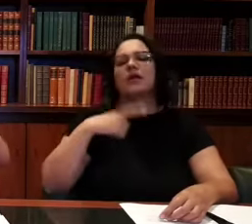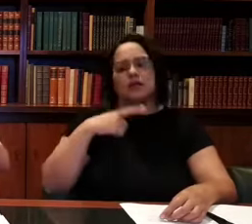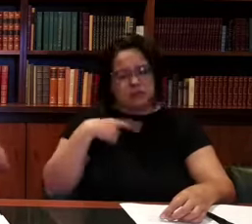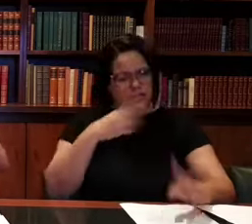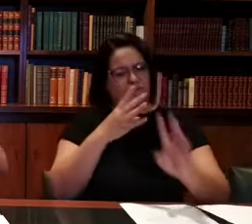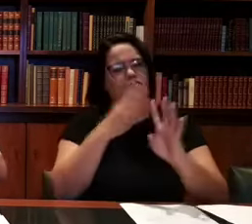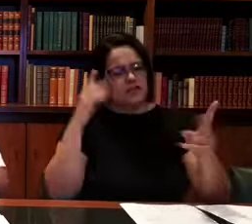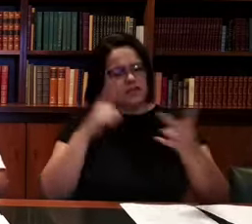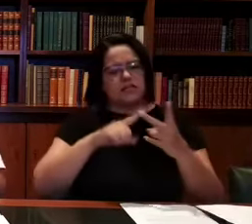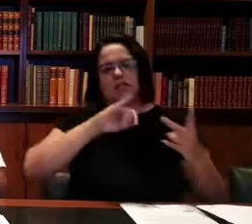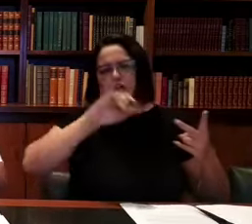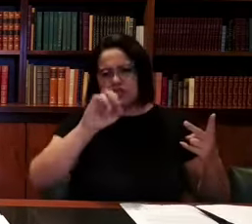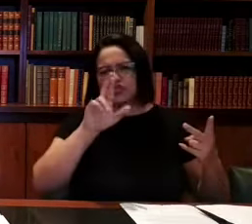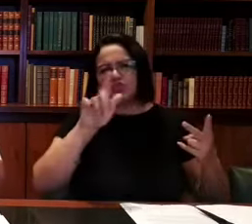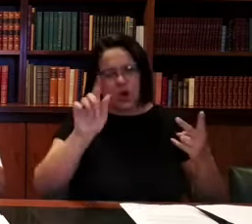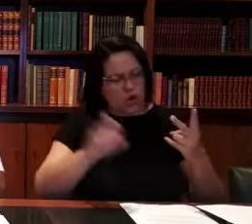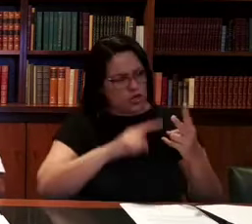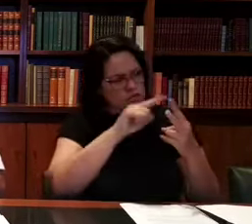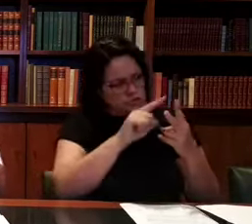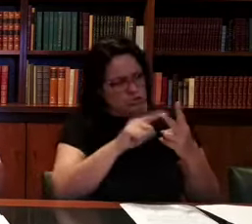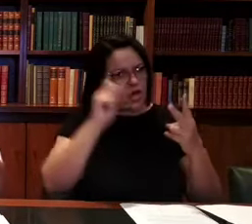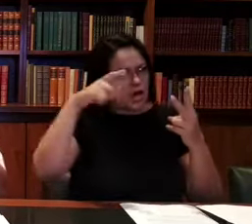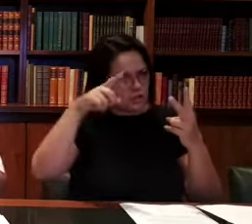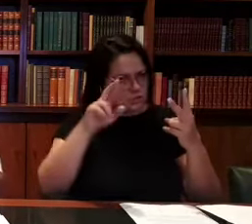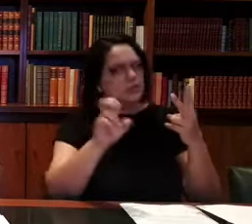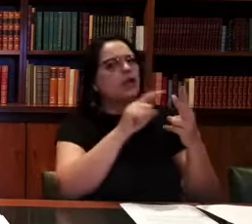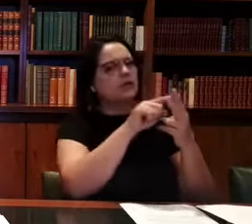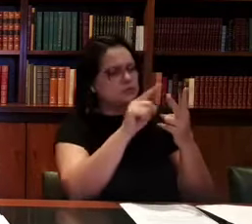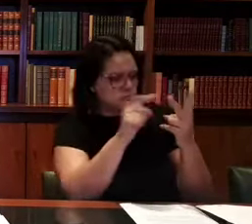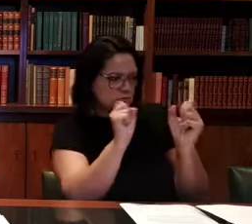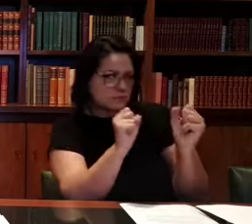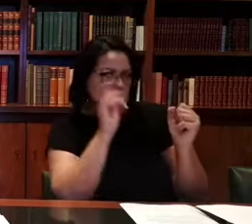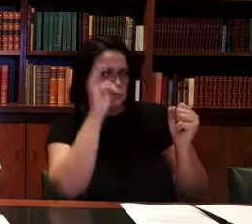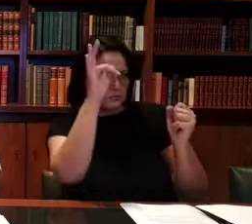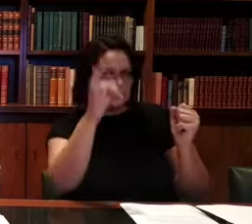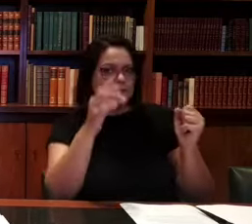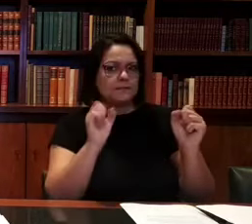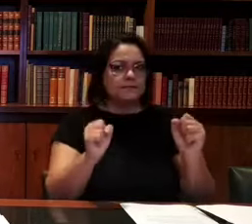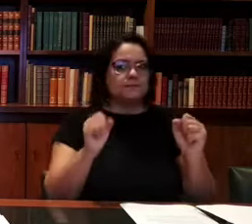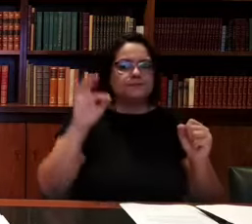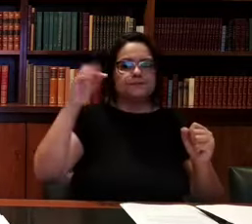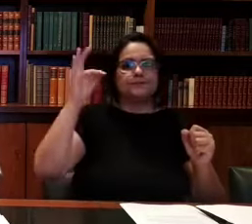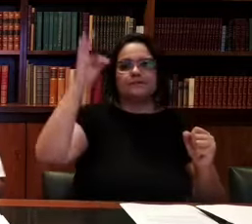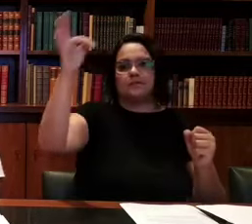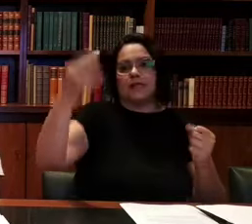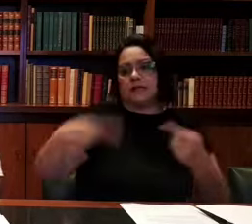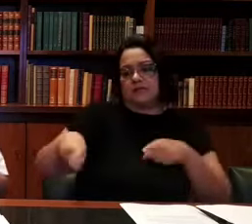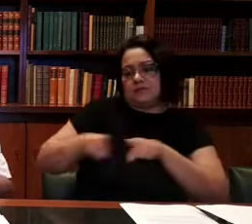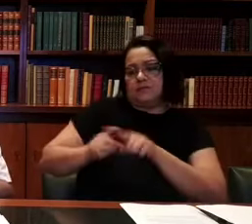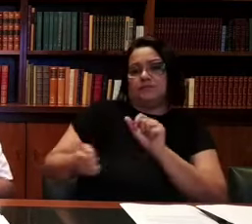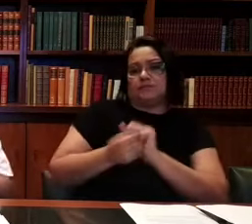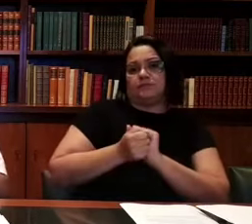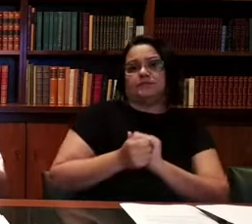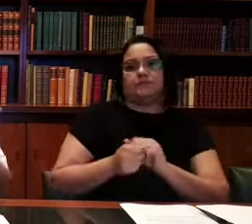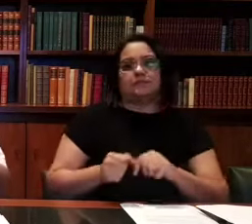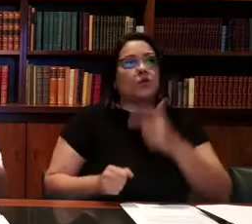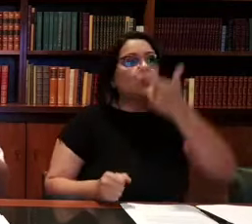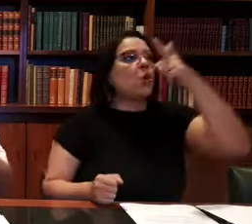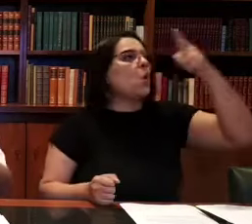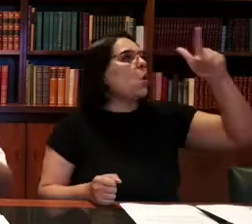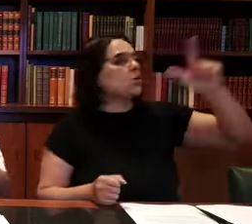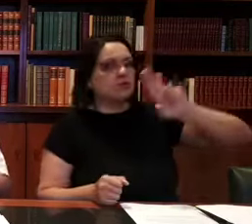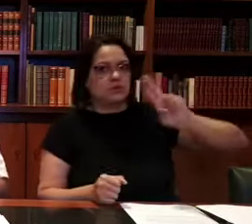fita Jorge tá na fita e tá isso faz dando ó porque estão ligados a mim constantemente eu não falaria aqui vou